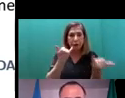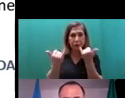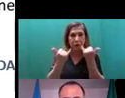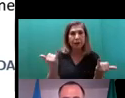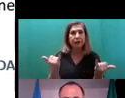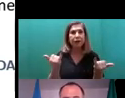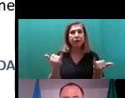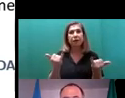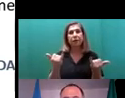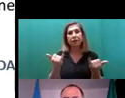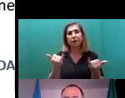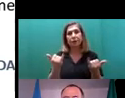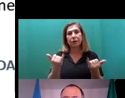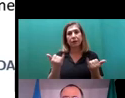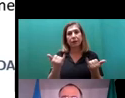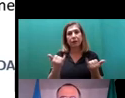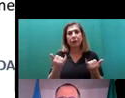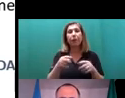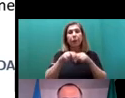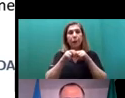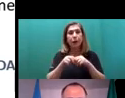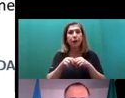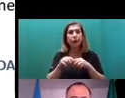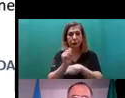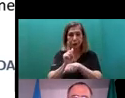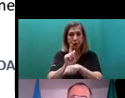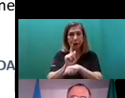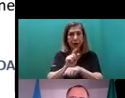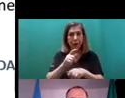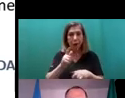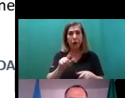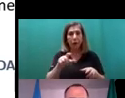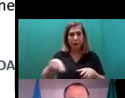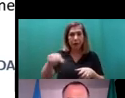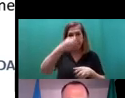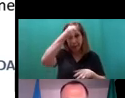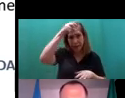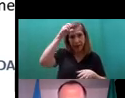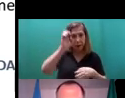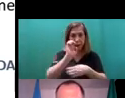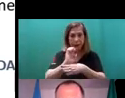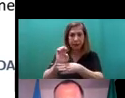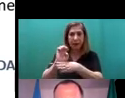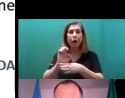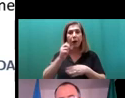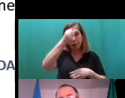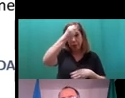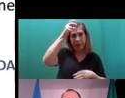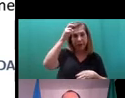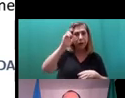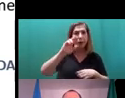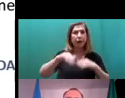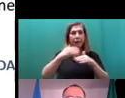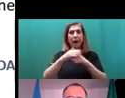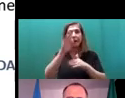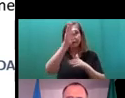supuesto, a governança, a relação entre os governos locais, governos estaduais e governo nacional, e também os temas